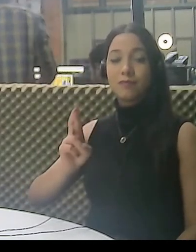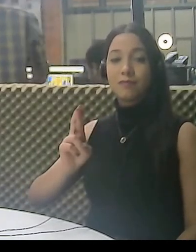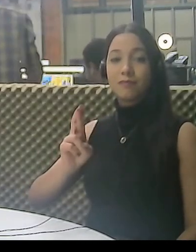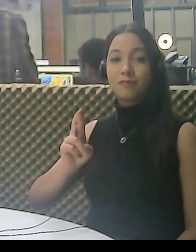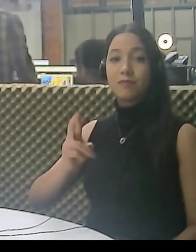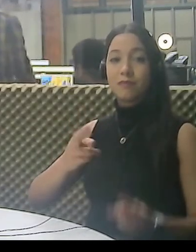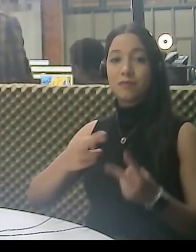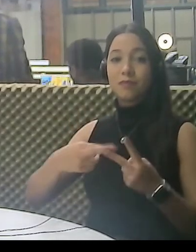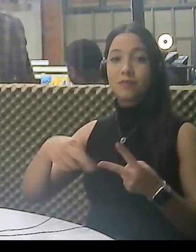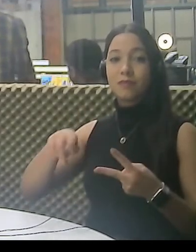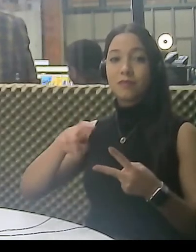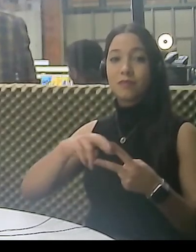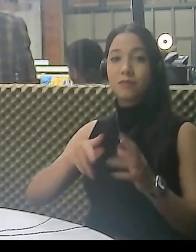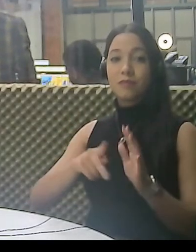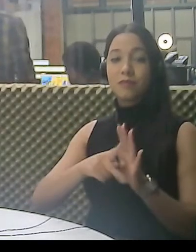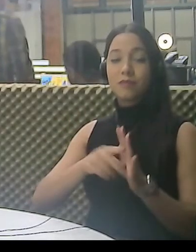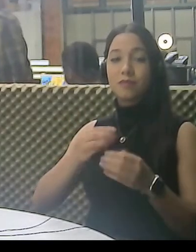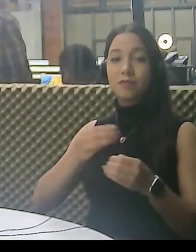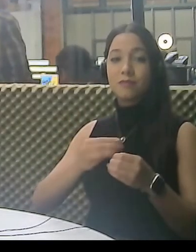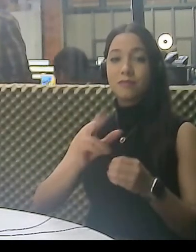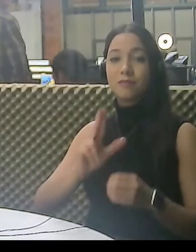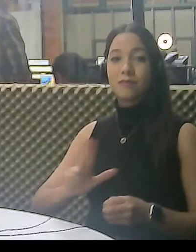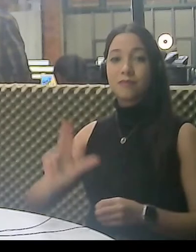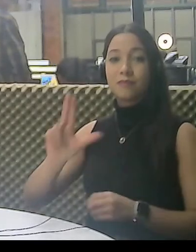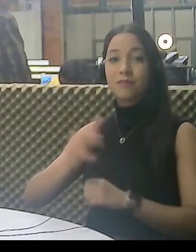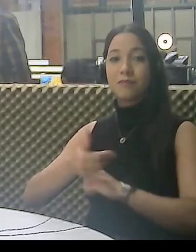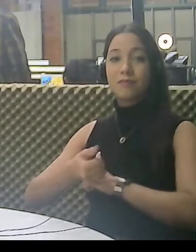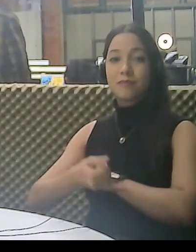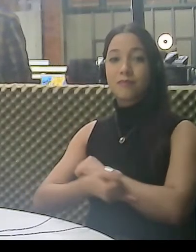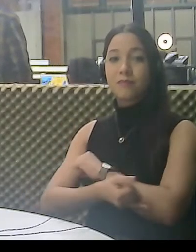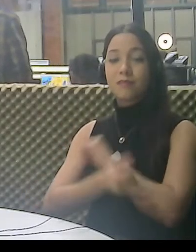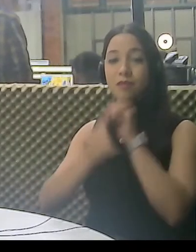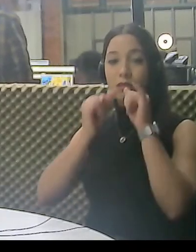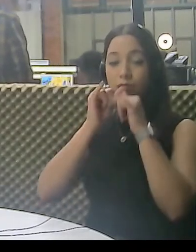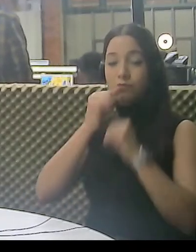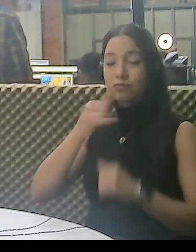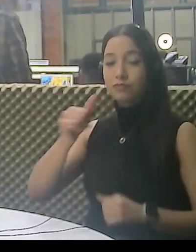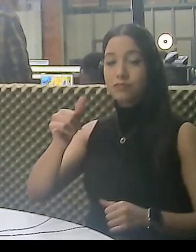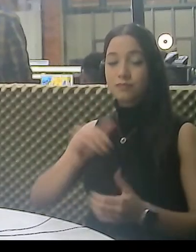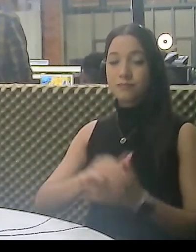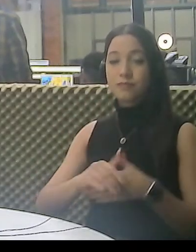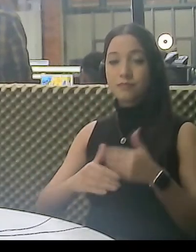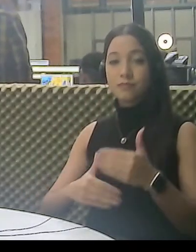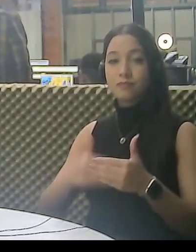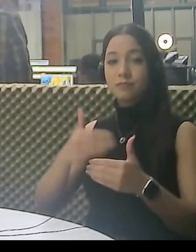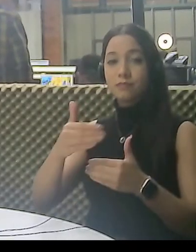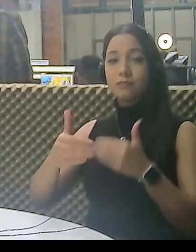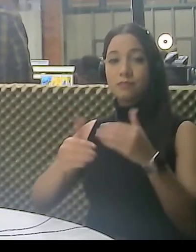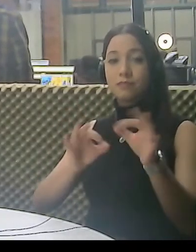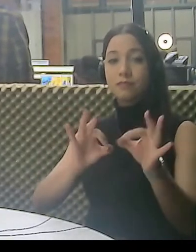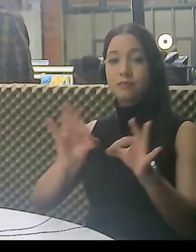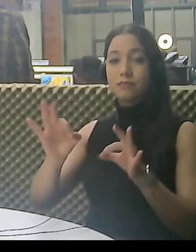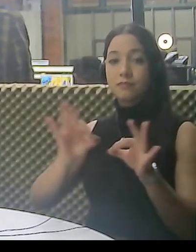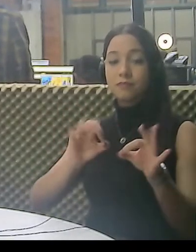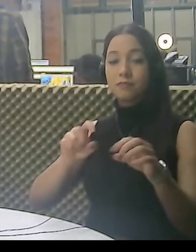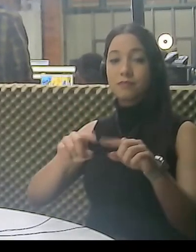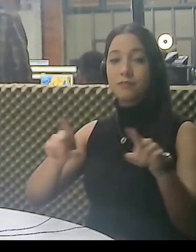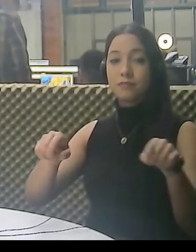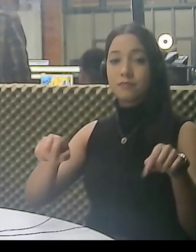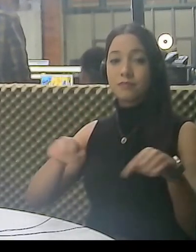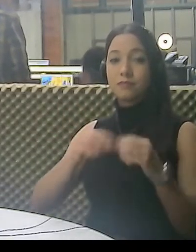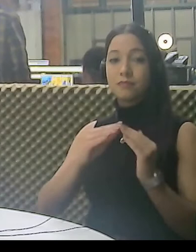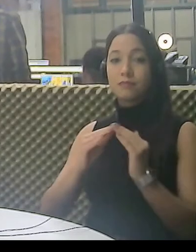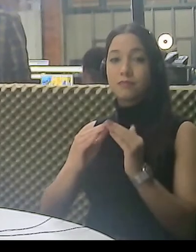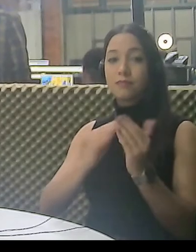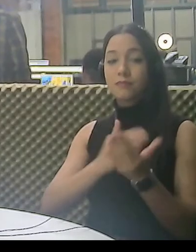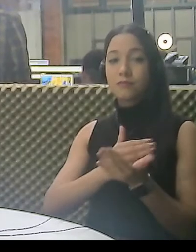de recursos próprios do município na infraestrutura de energia elétrica. O processo de regularização dos loteamentos teve início